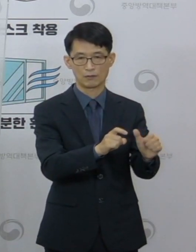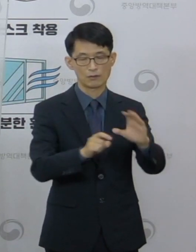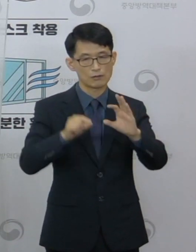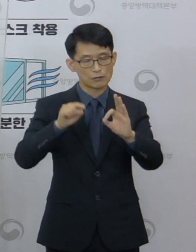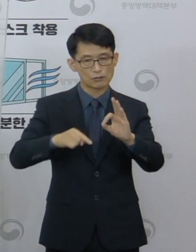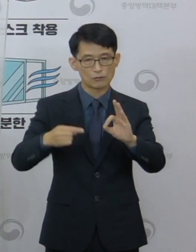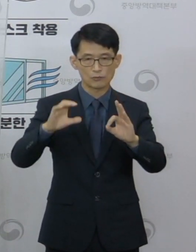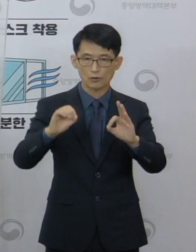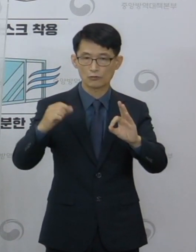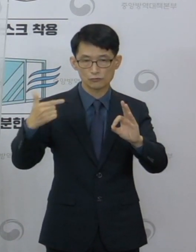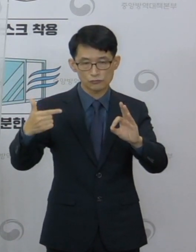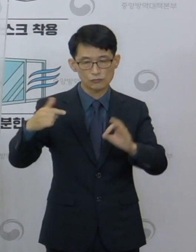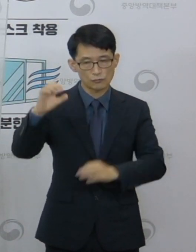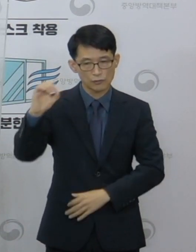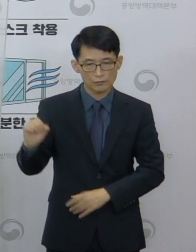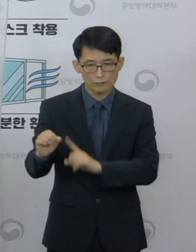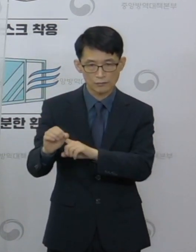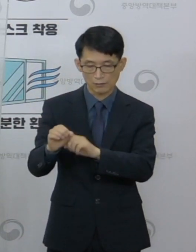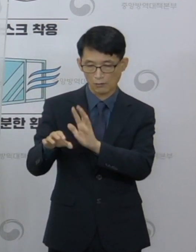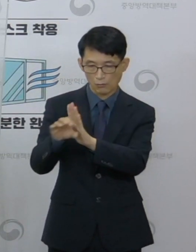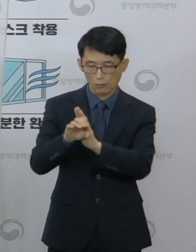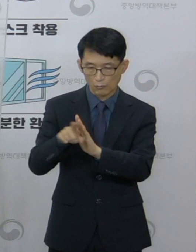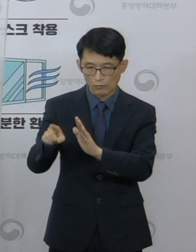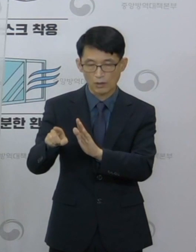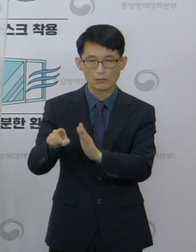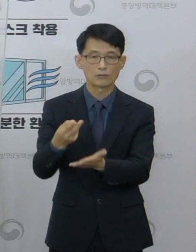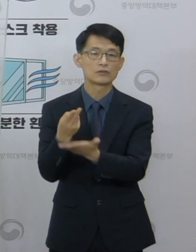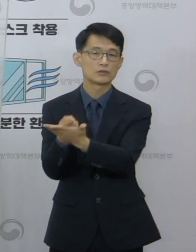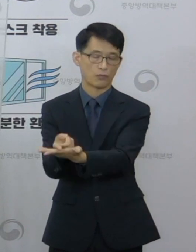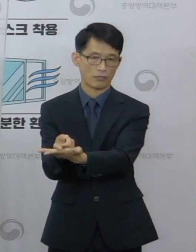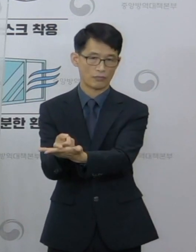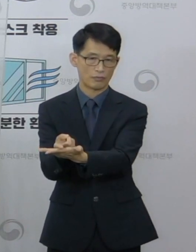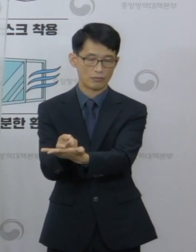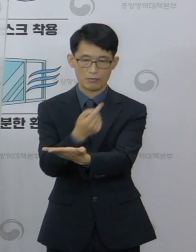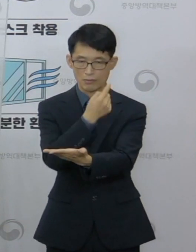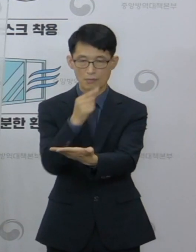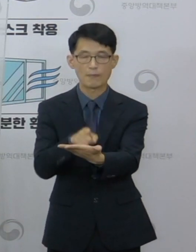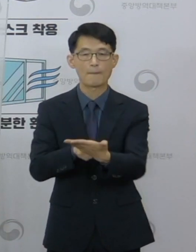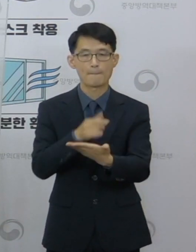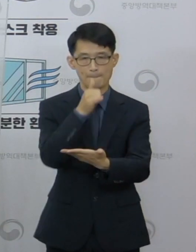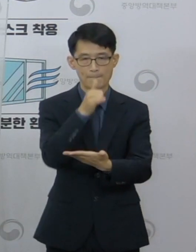0.06% 가 코로나 1 구로 입원한 것으로 파악되었습니다